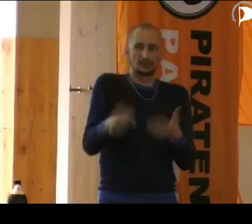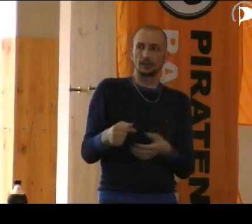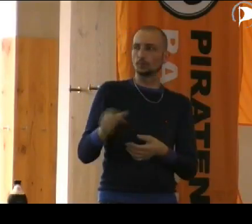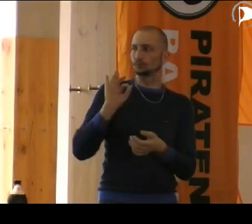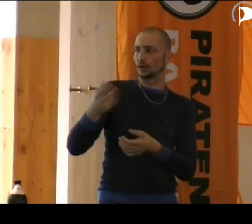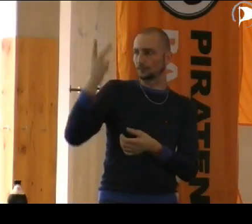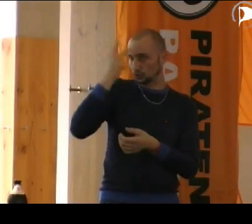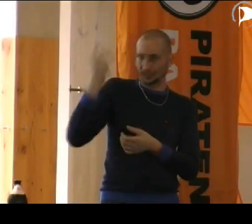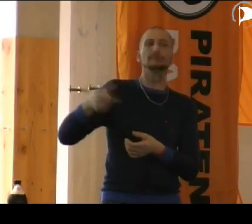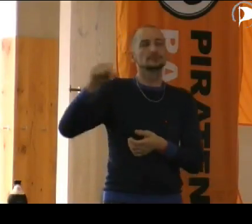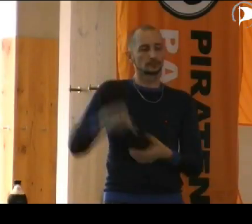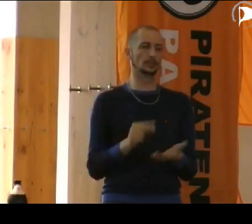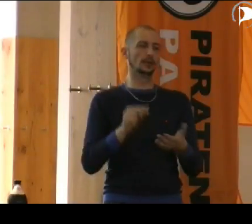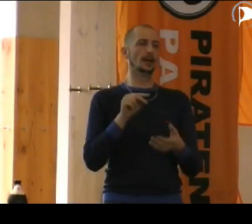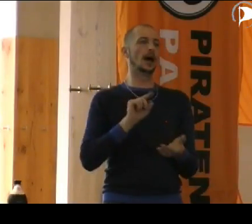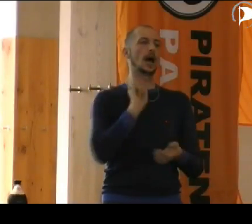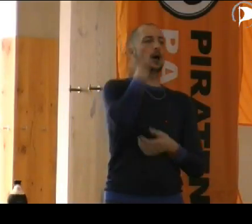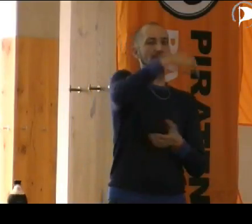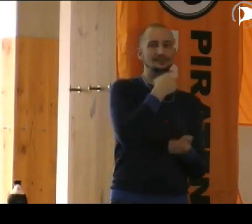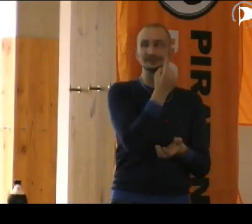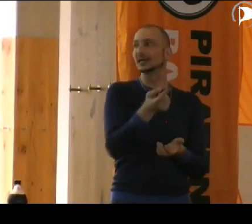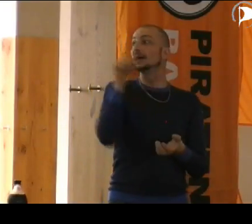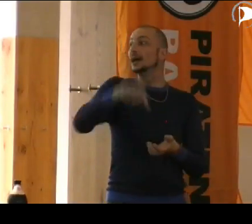team es war ein tolles team dafür